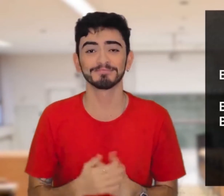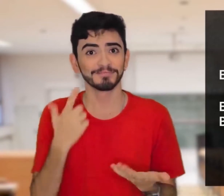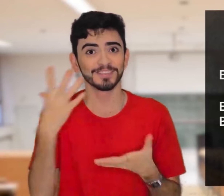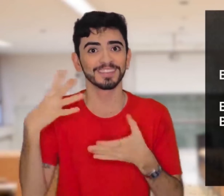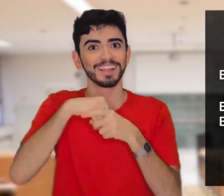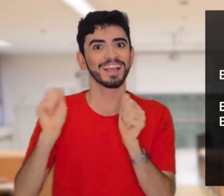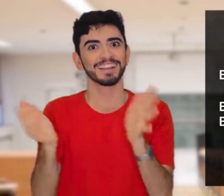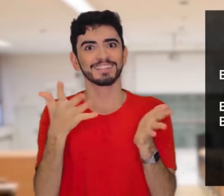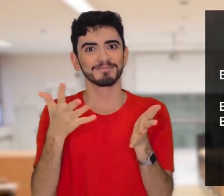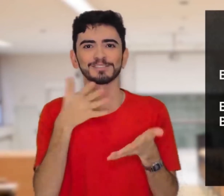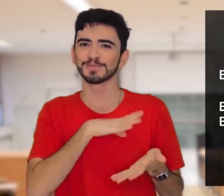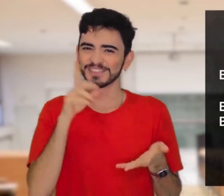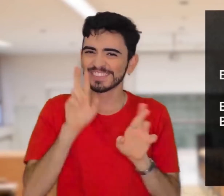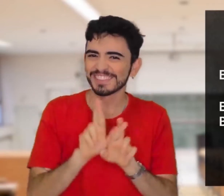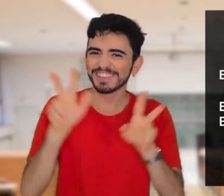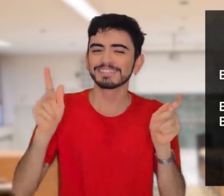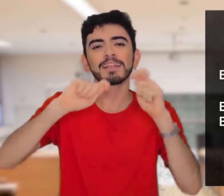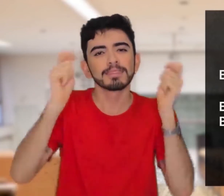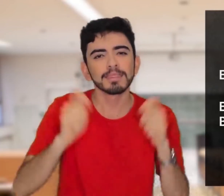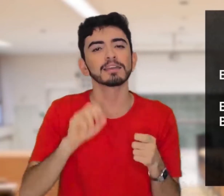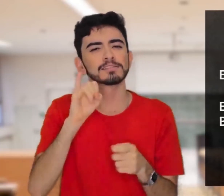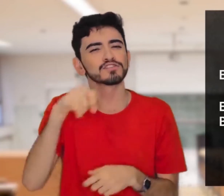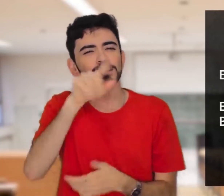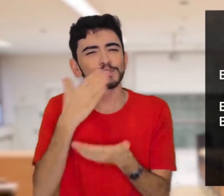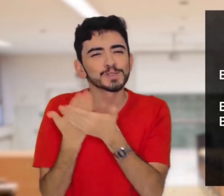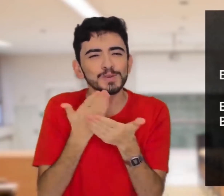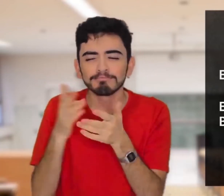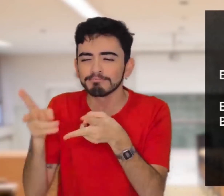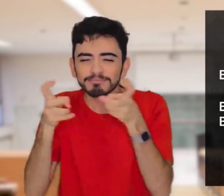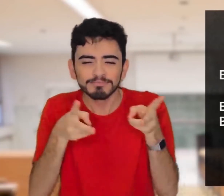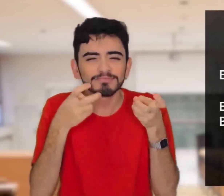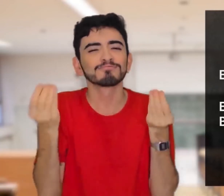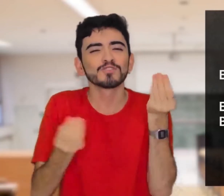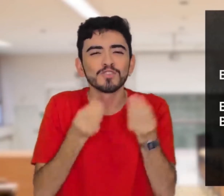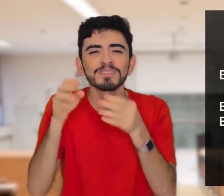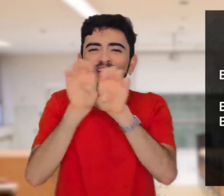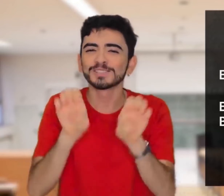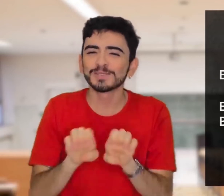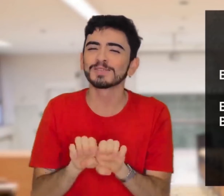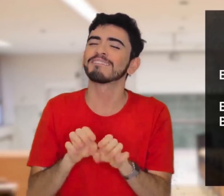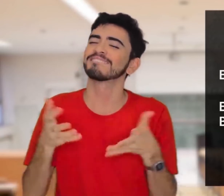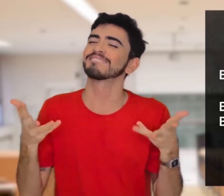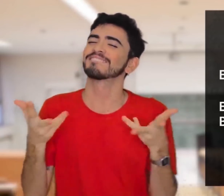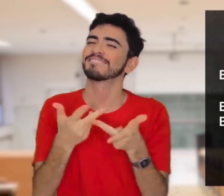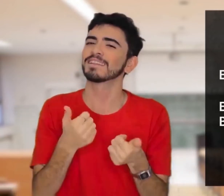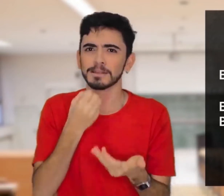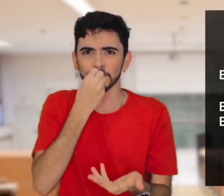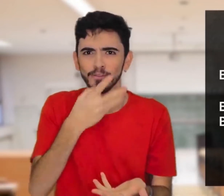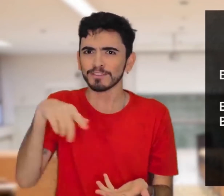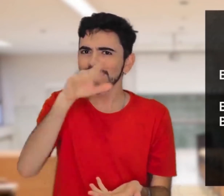Viram como a estrutura é diferente do português? Se derem uma pesquisada mais sobre esse assunto, vocês vão ver que é incrível e aprender uma